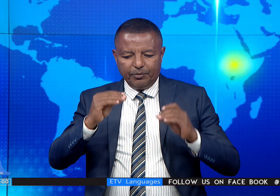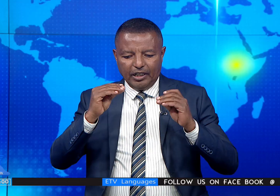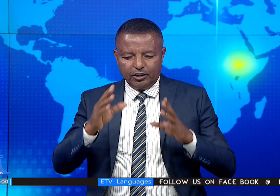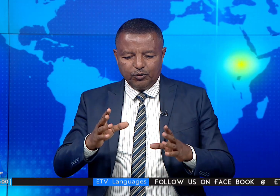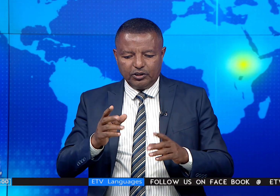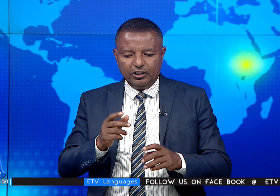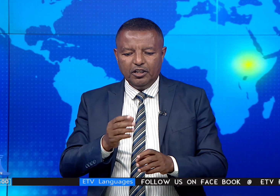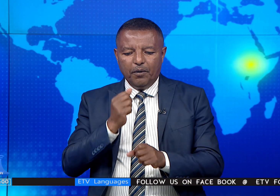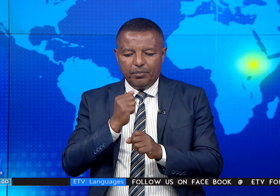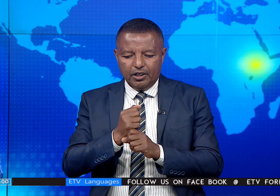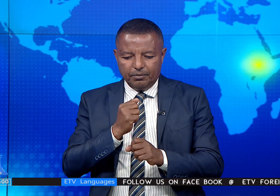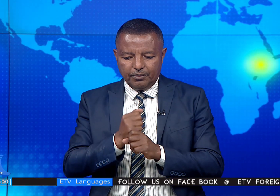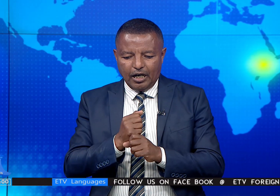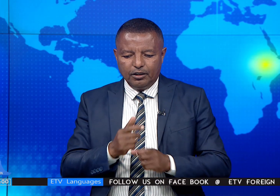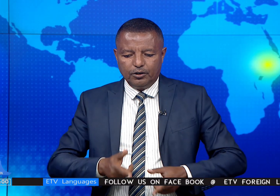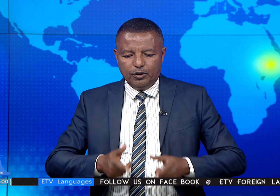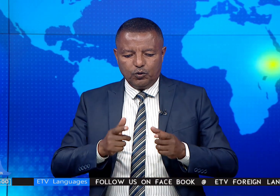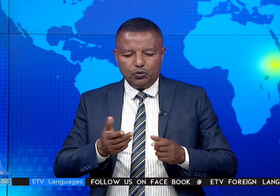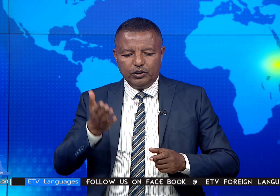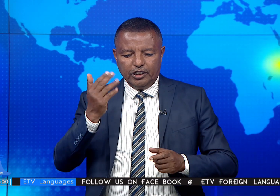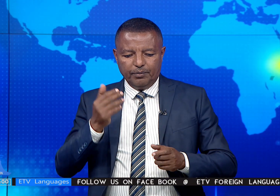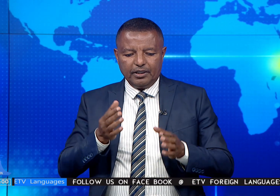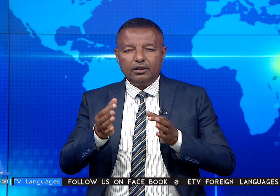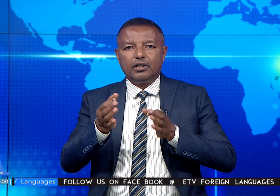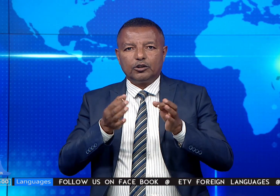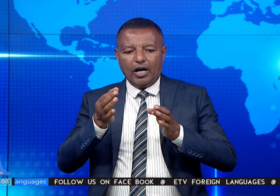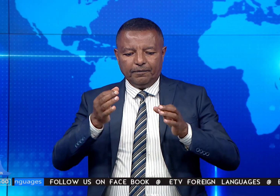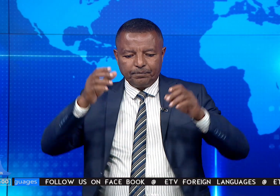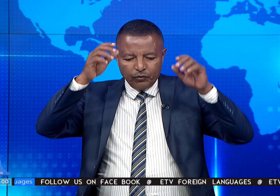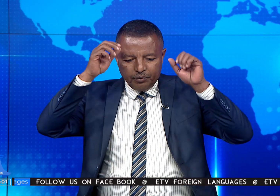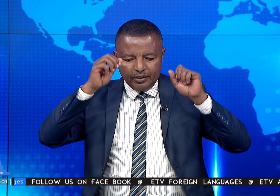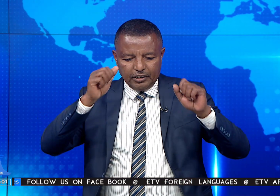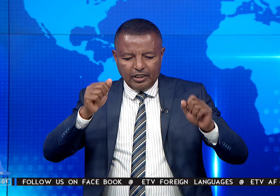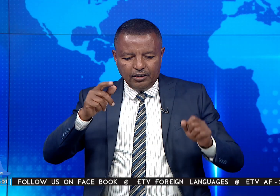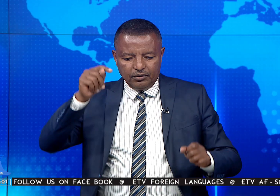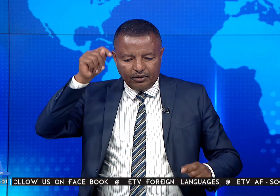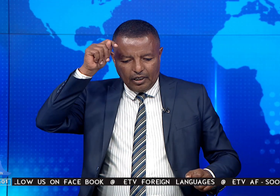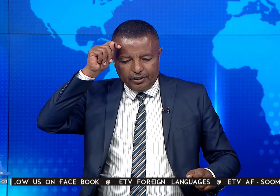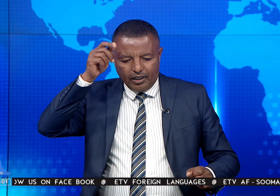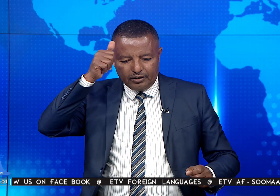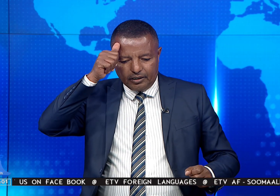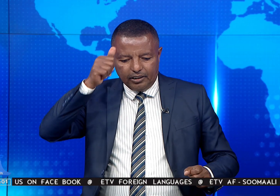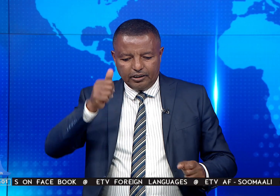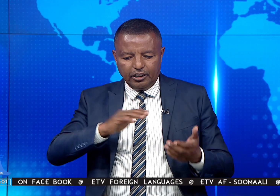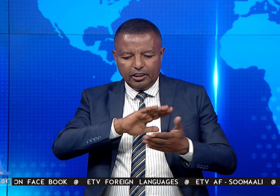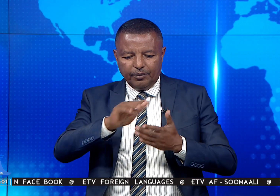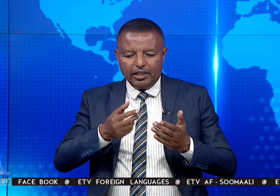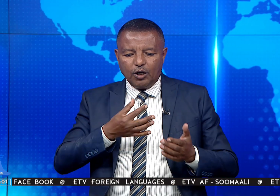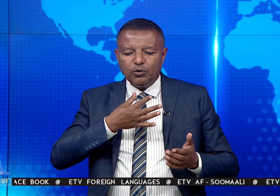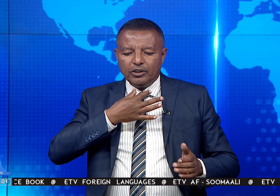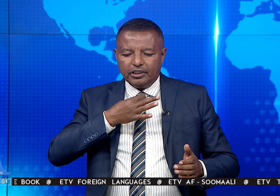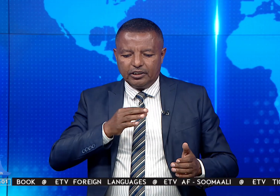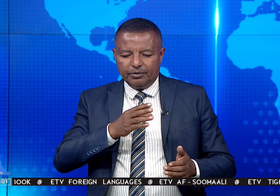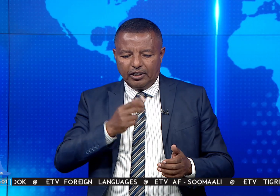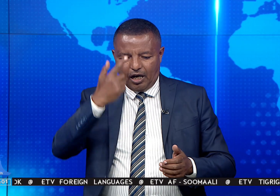እንድሪስ የሚያስተምሩትን በምግባር የኖሩ እንደነበር ገልጸዋል። ፕሬዝዳንት ታዬ አጽቀሥላሴ